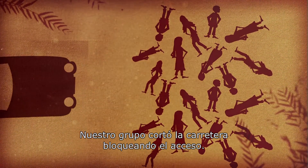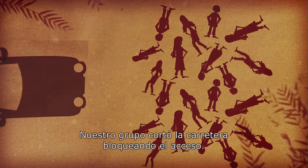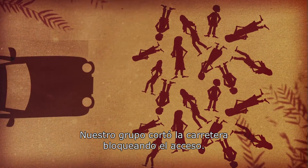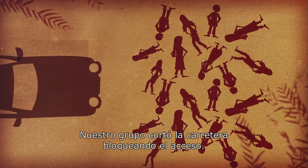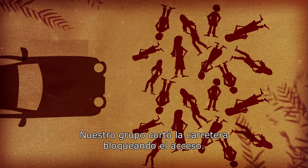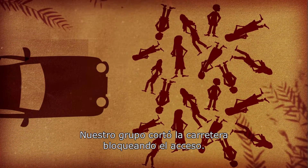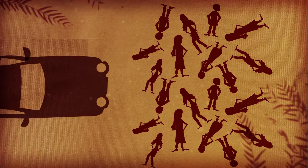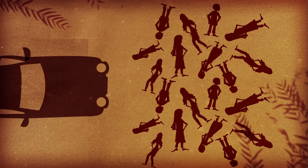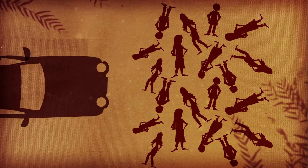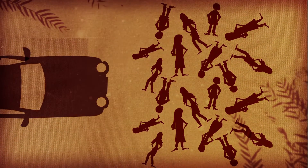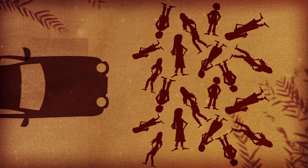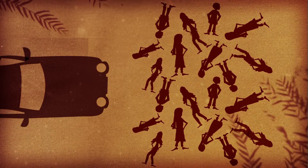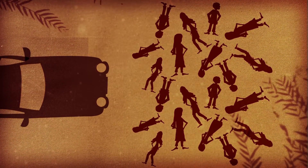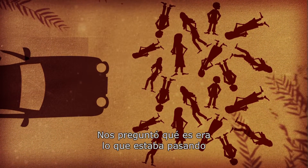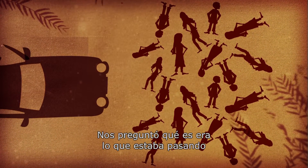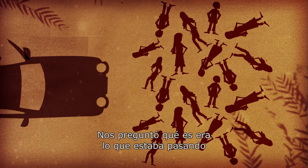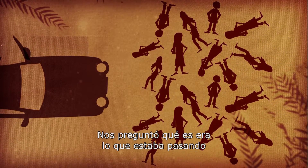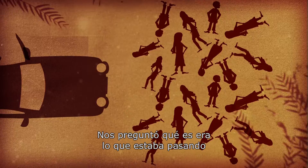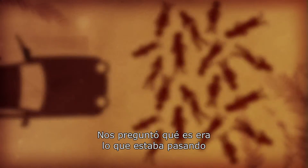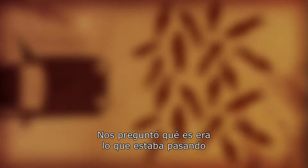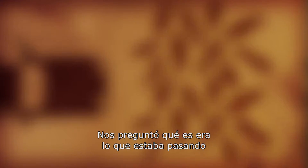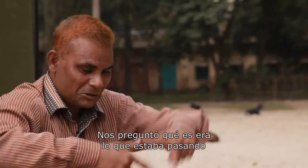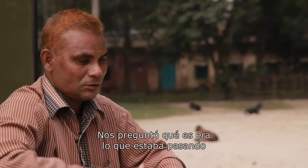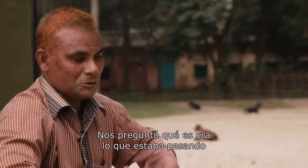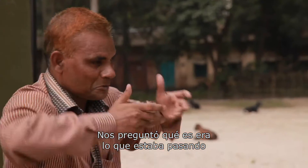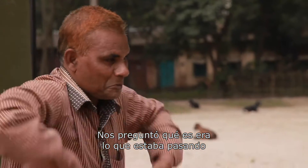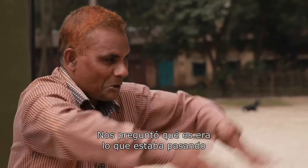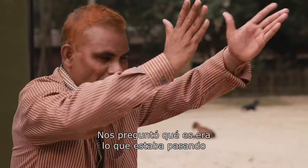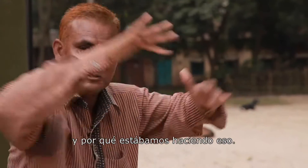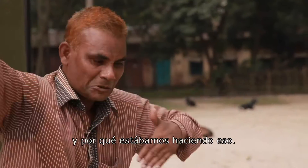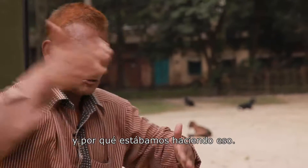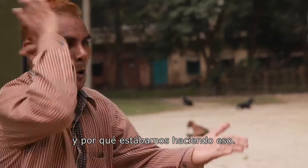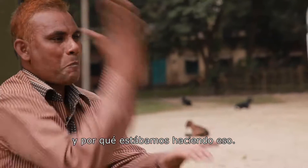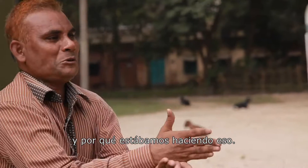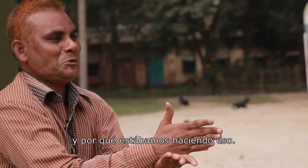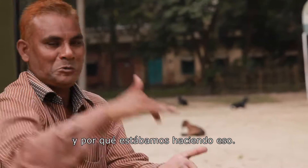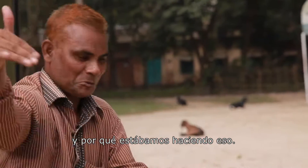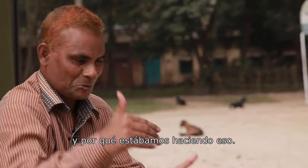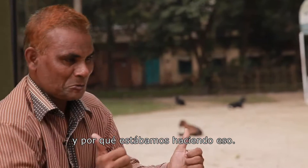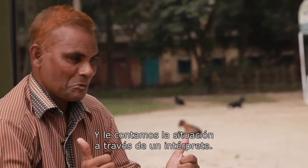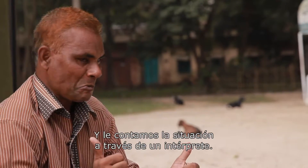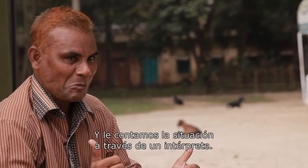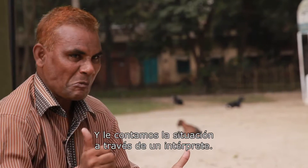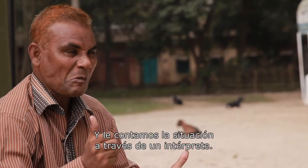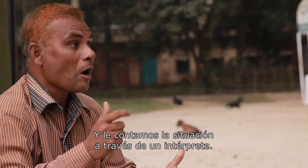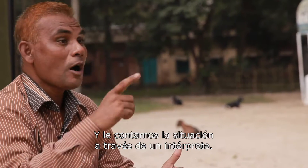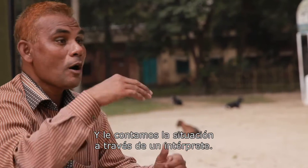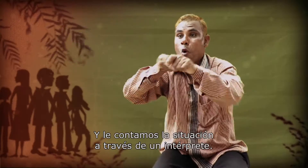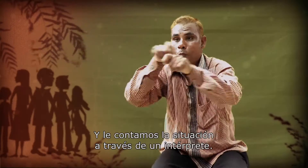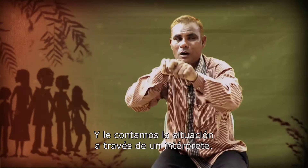acceso. Nos preguntó qué es lo que estaba pasando y por qué estábamos haciendo eso, y le contamos la situación a través